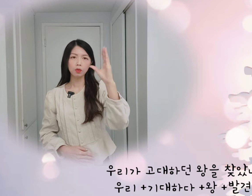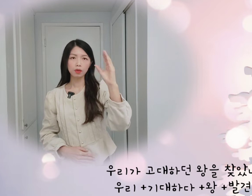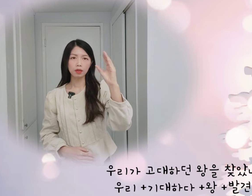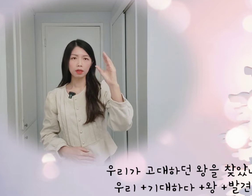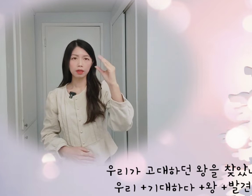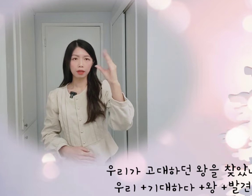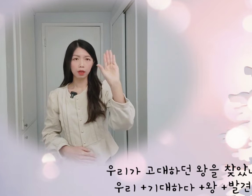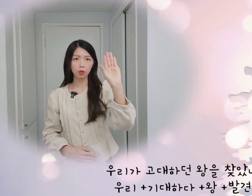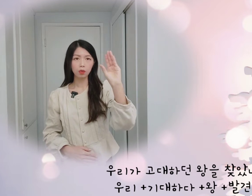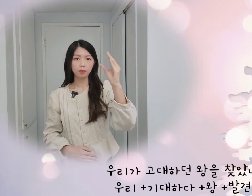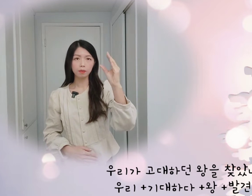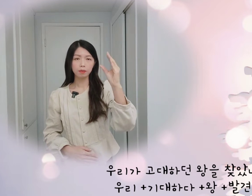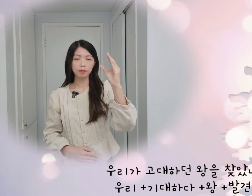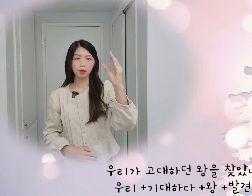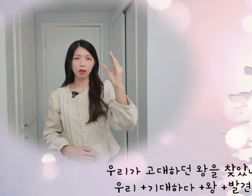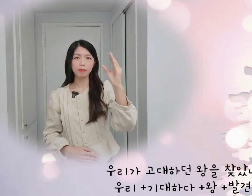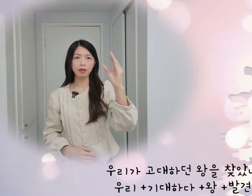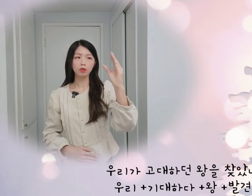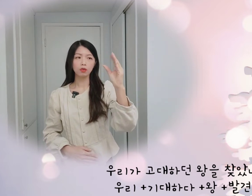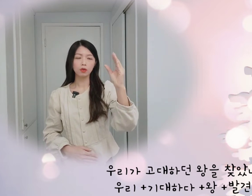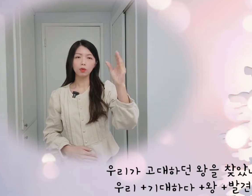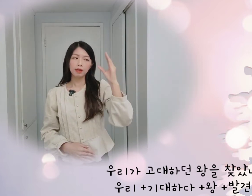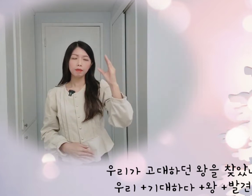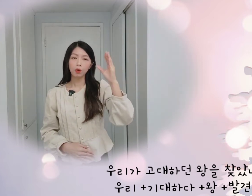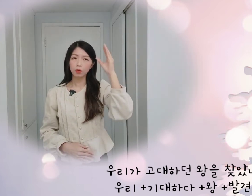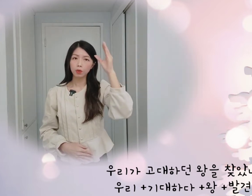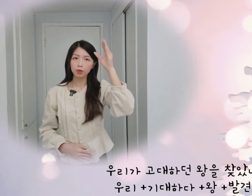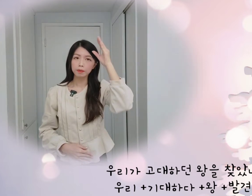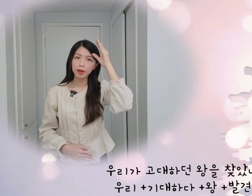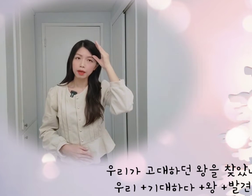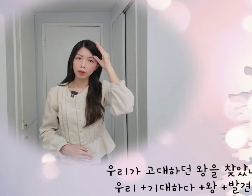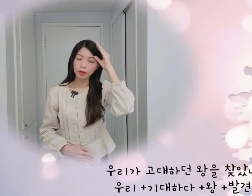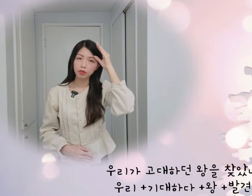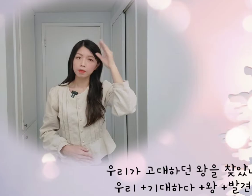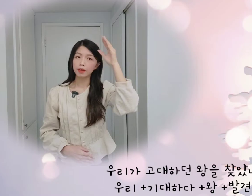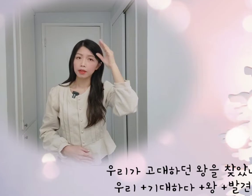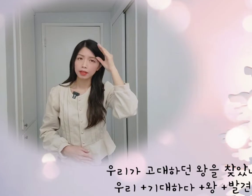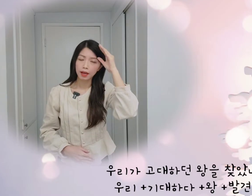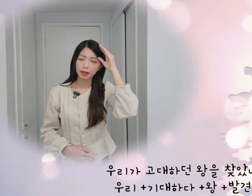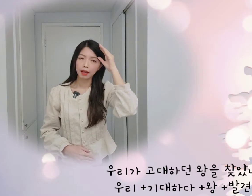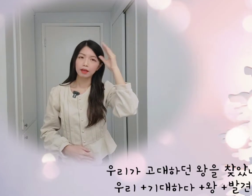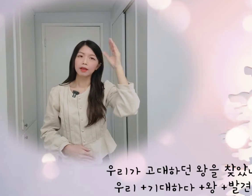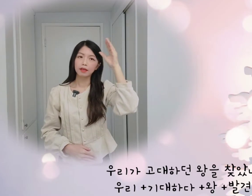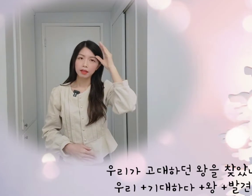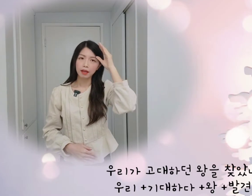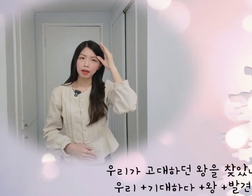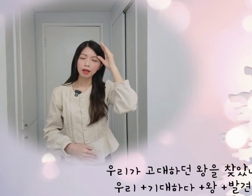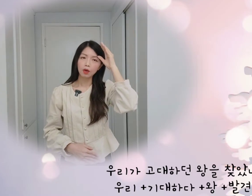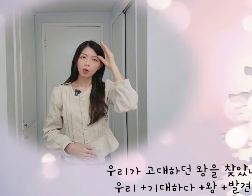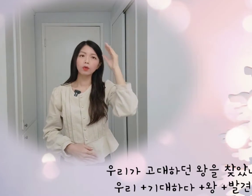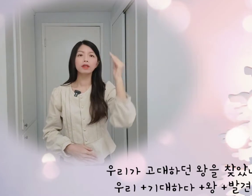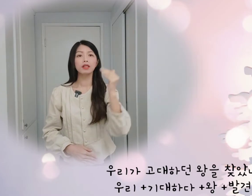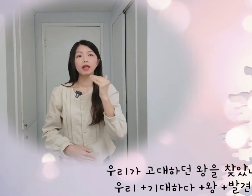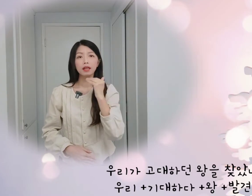수어는 손을 이 상태로 이렇게 만들어 주시고 이마 오른쪽쯤에 이렇게 대주시면 돼요. 기대하다.